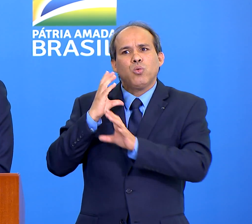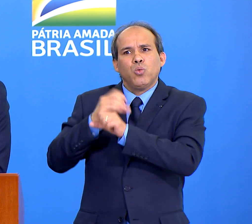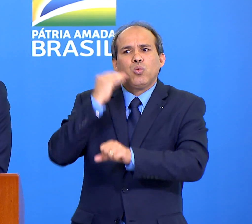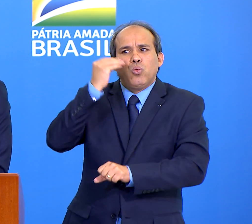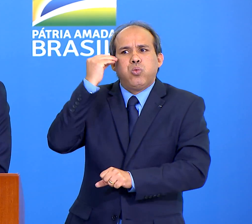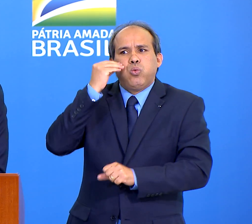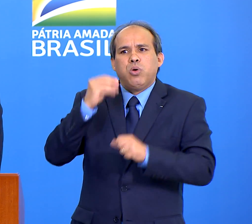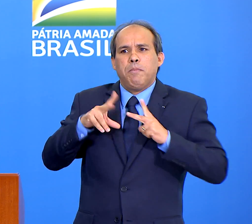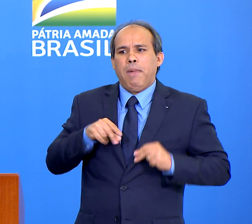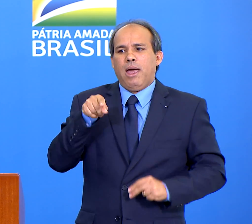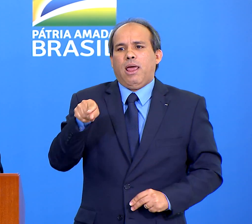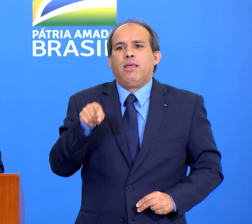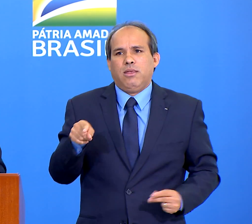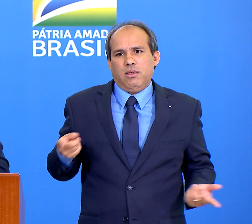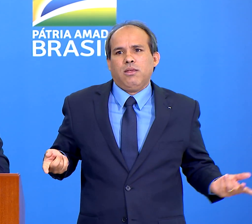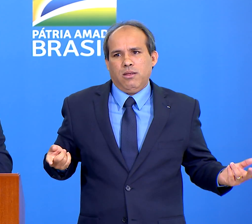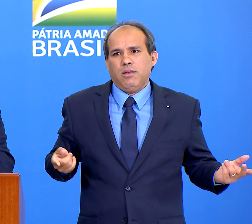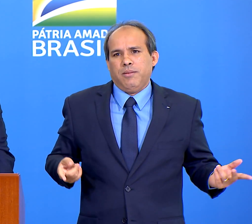significa